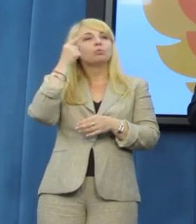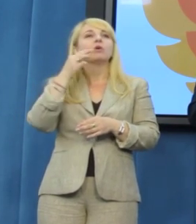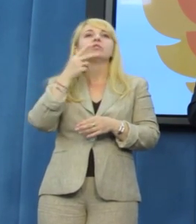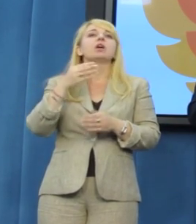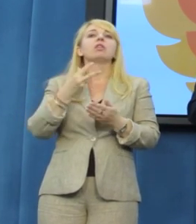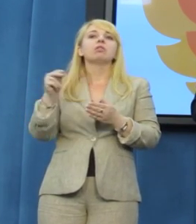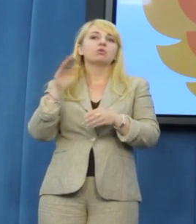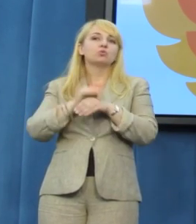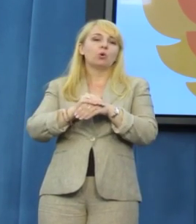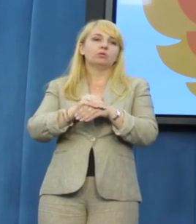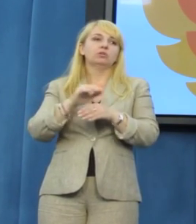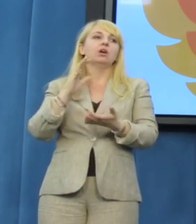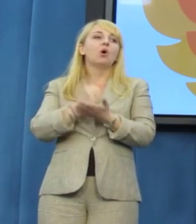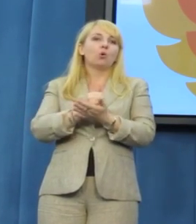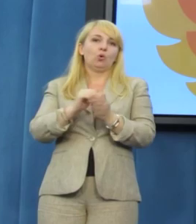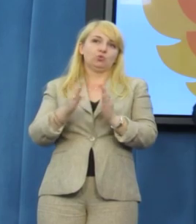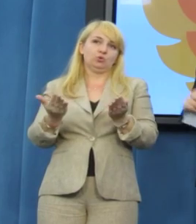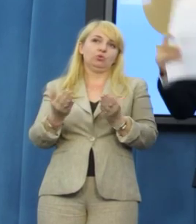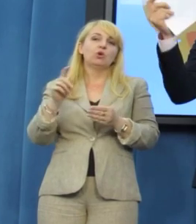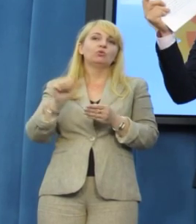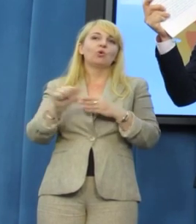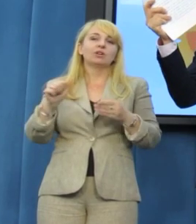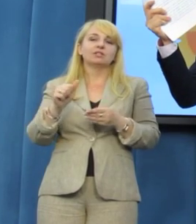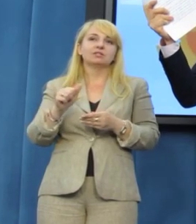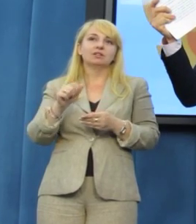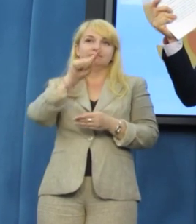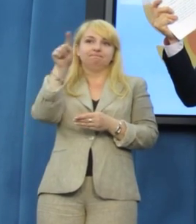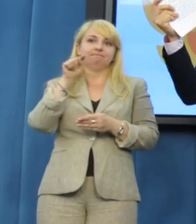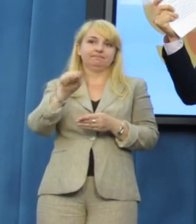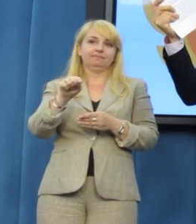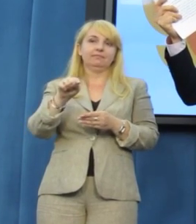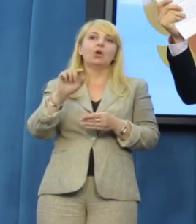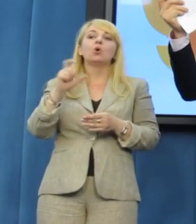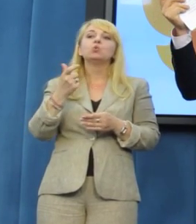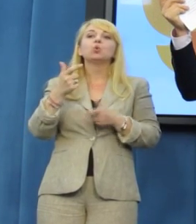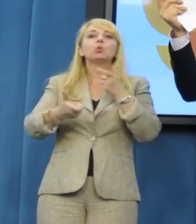niekonstytucyjne. Wielka zagadka dla mnie, co teraz Platforma Obywatelska zrobi,